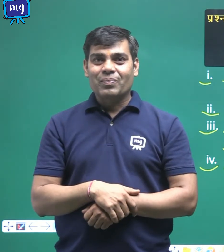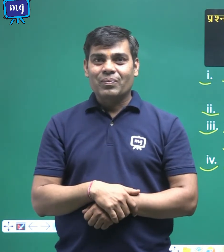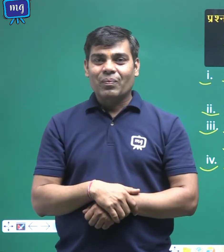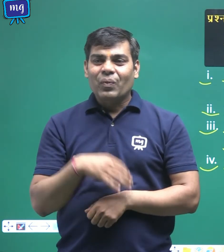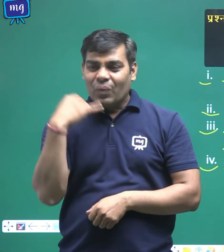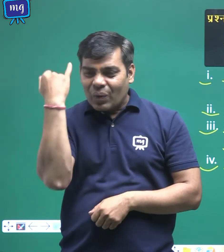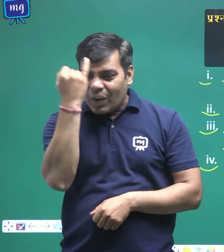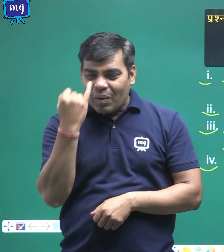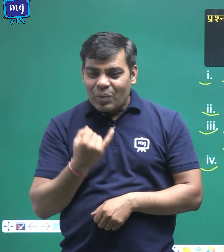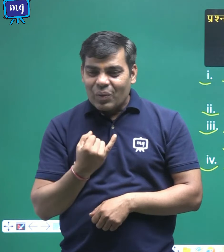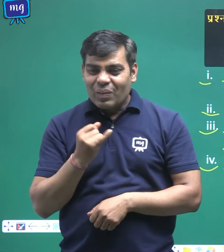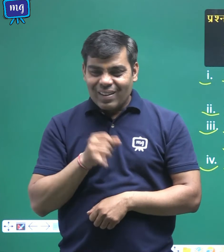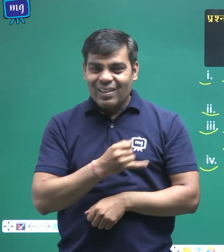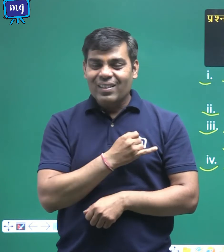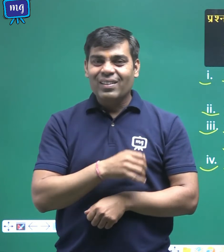निर्बल है।